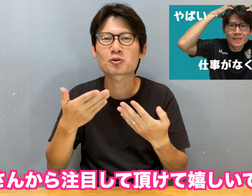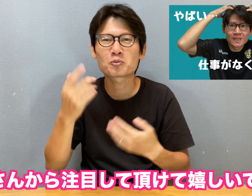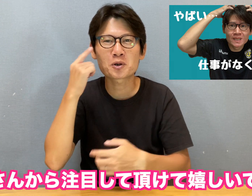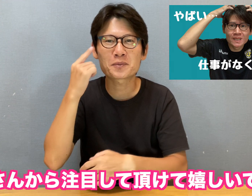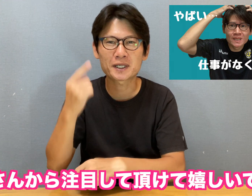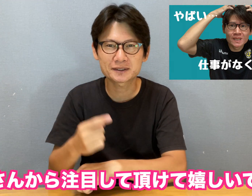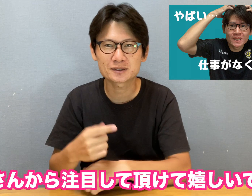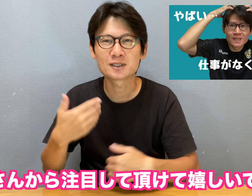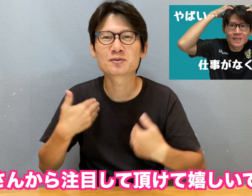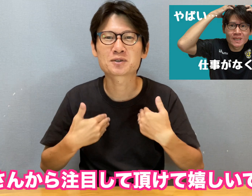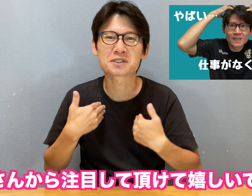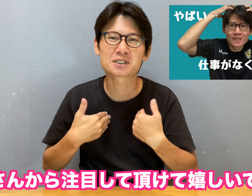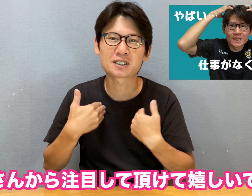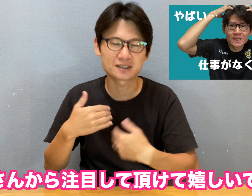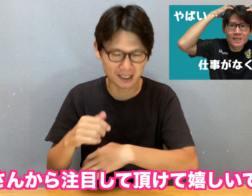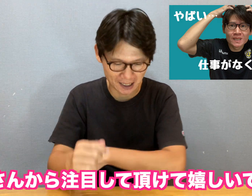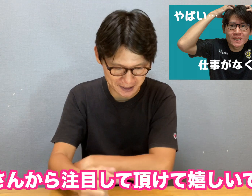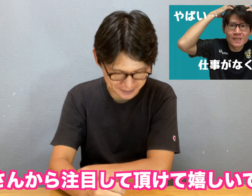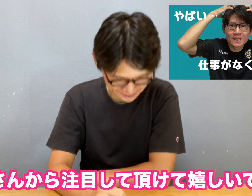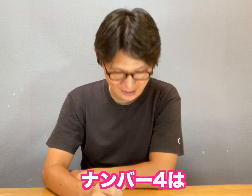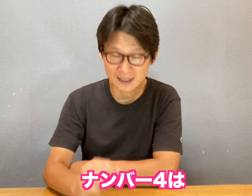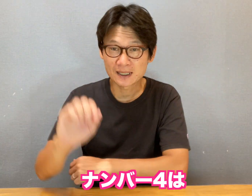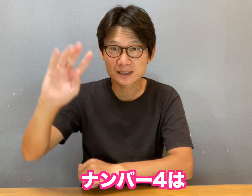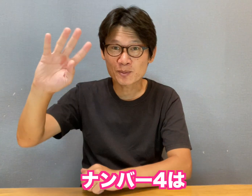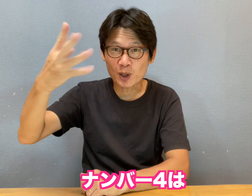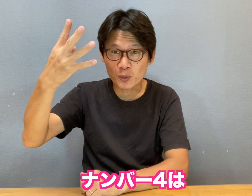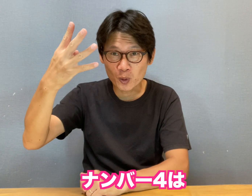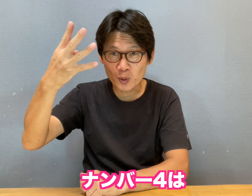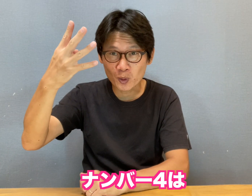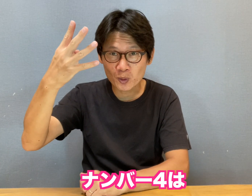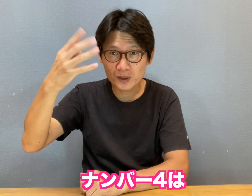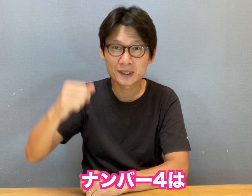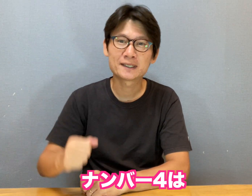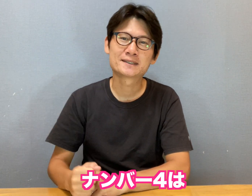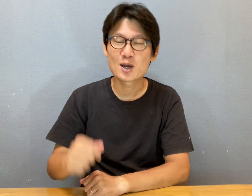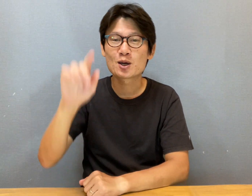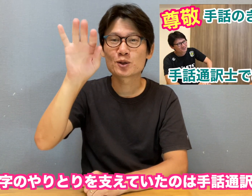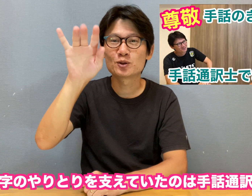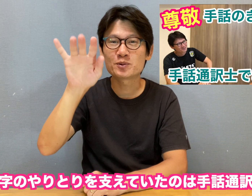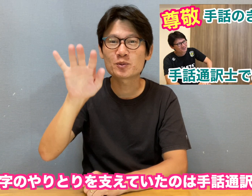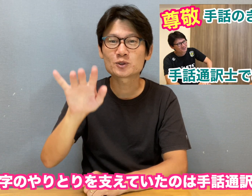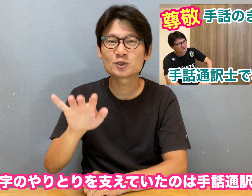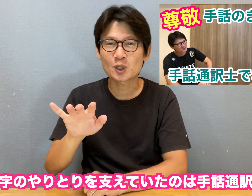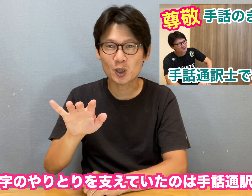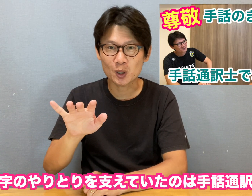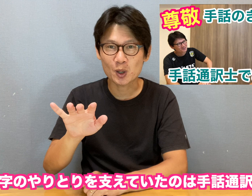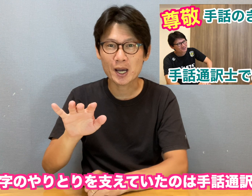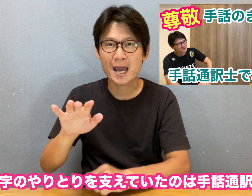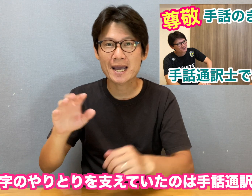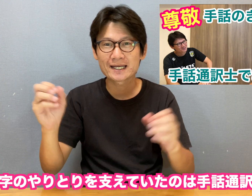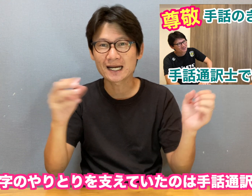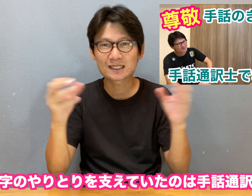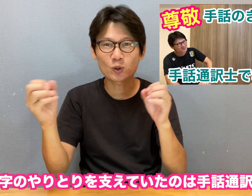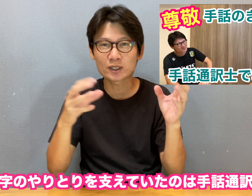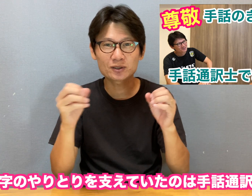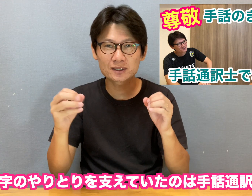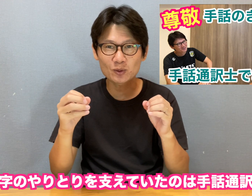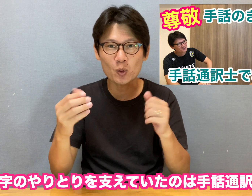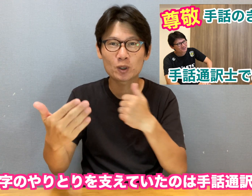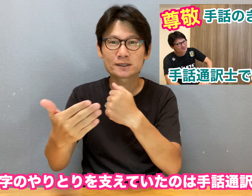思います。嬉しいですね。ナンバー4、指文字のやり取りを支